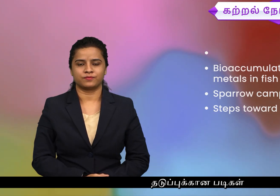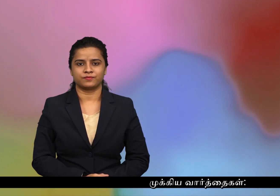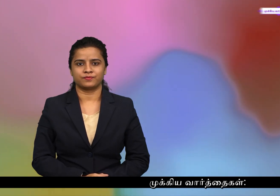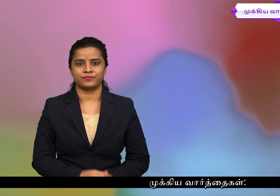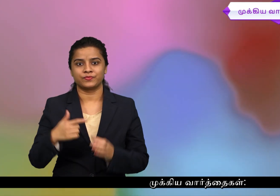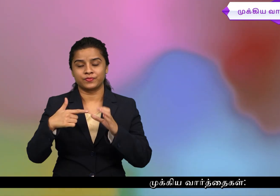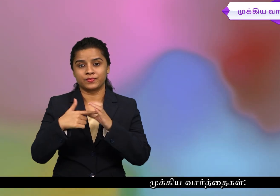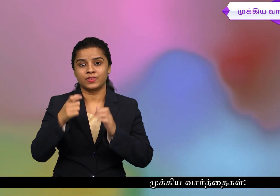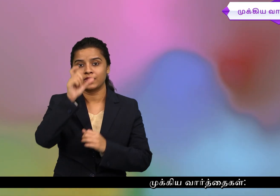முக்கிய வார்த்தைகள்: